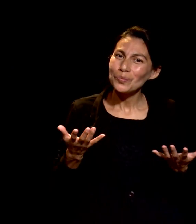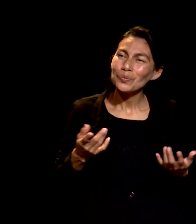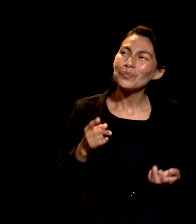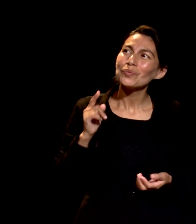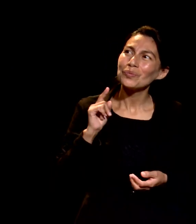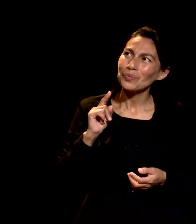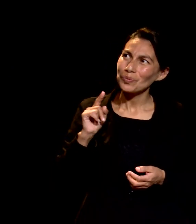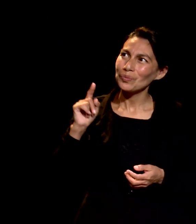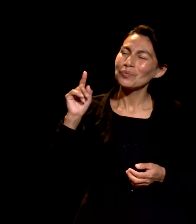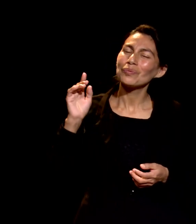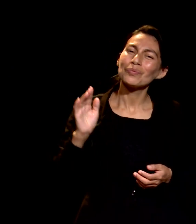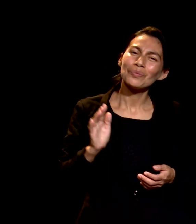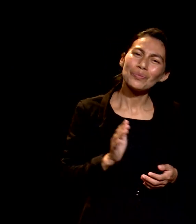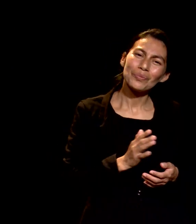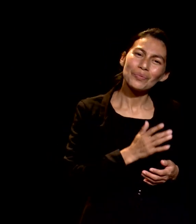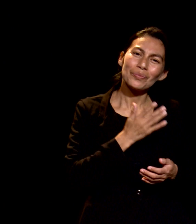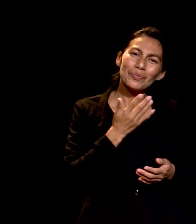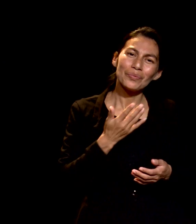el momento